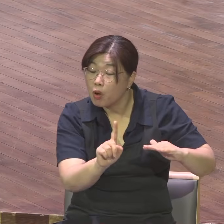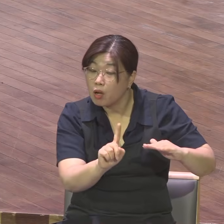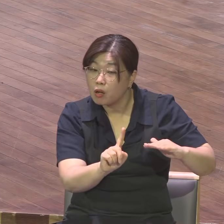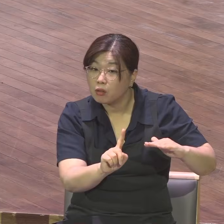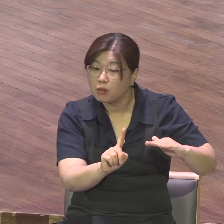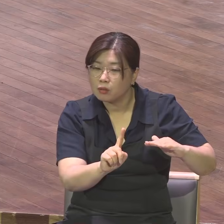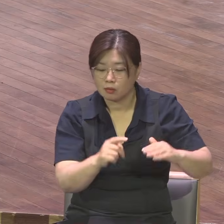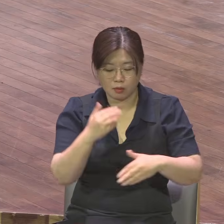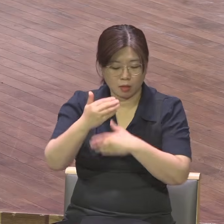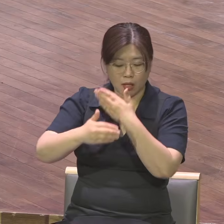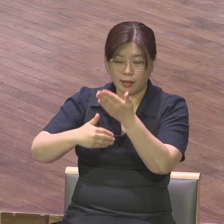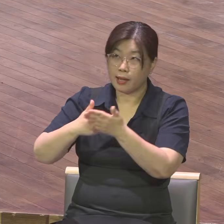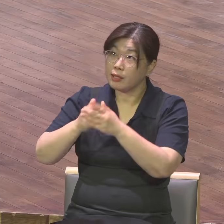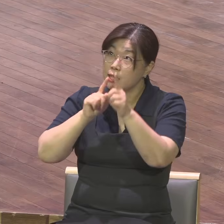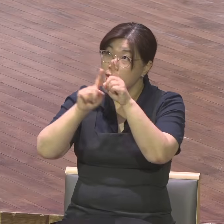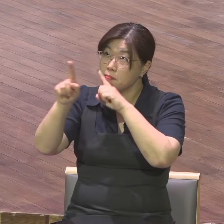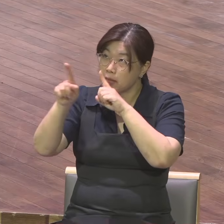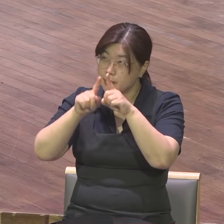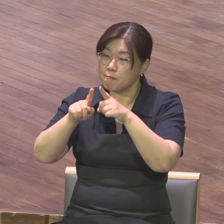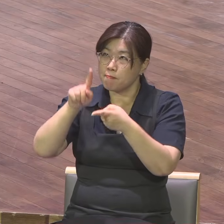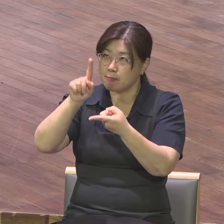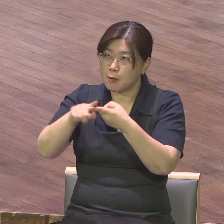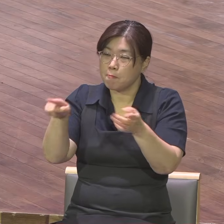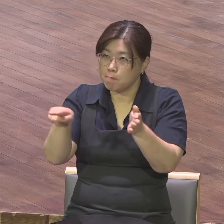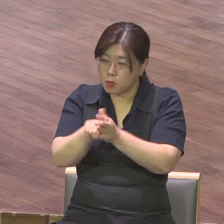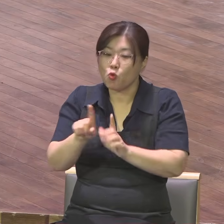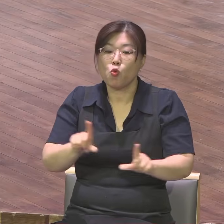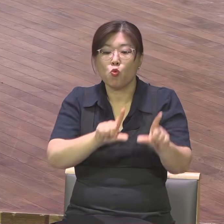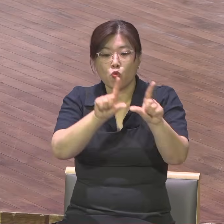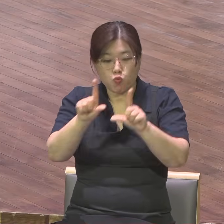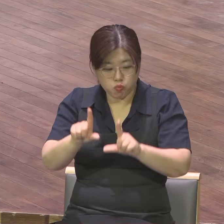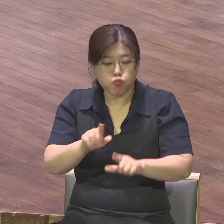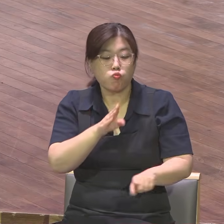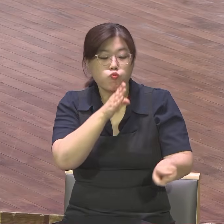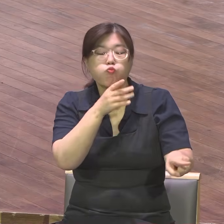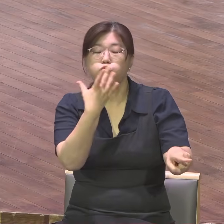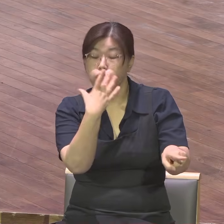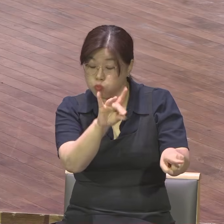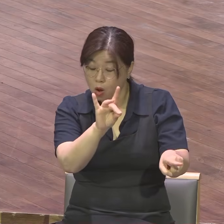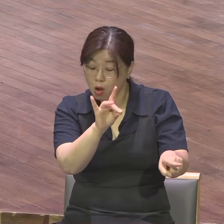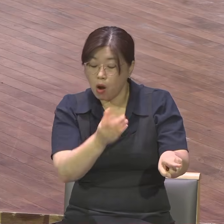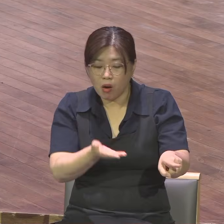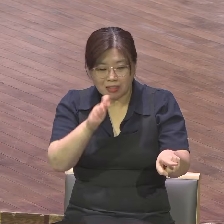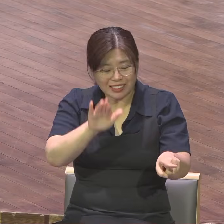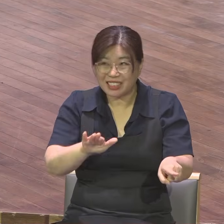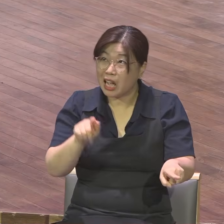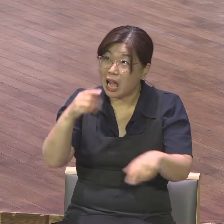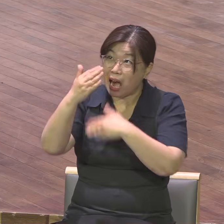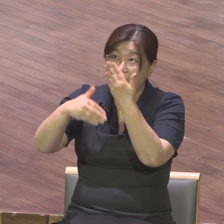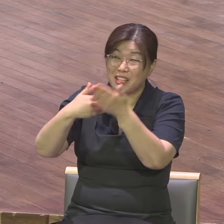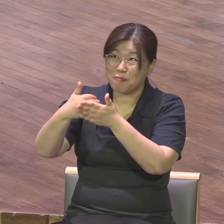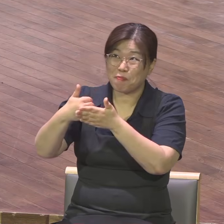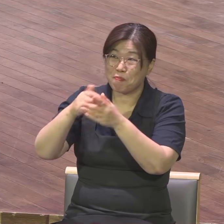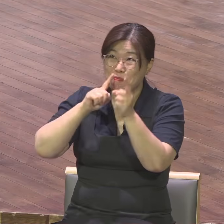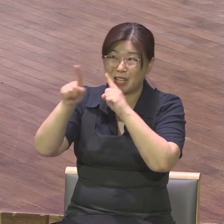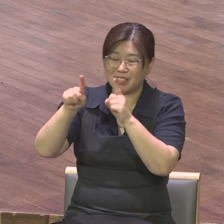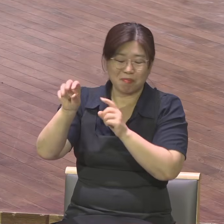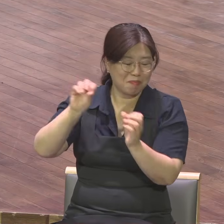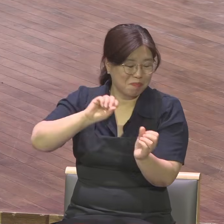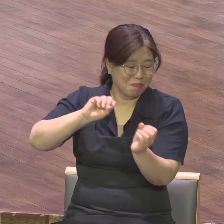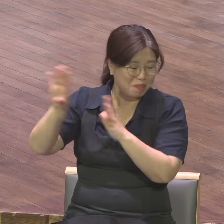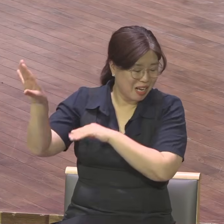하나님의 말씀대로 살아야 할 존재가 하나님의 말씀을 떠나 세상 풍속에 빠져 우상